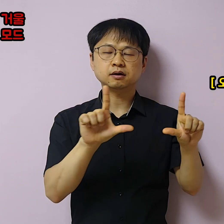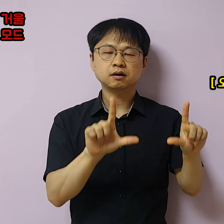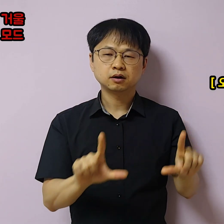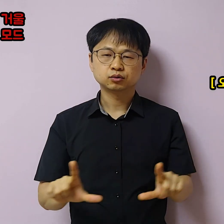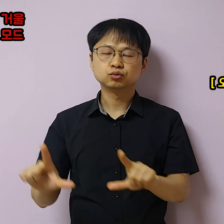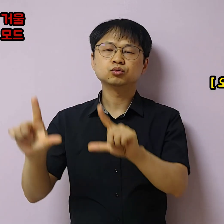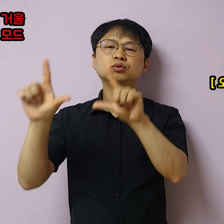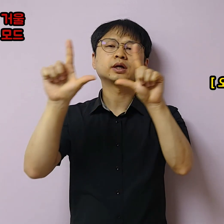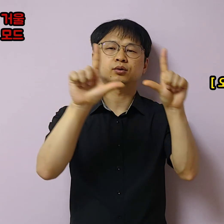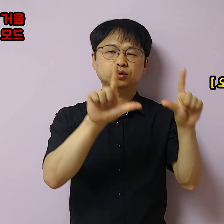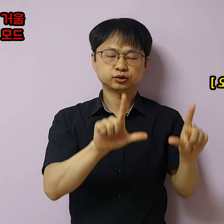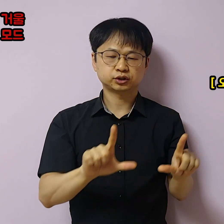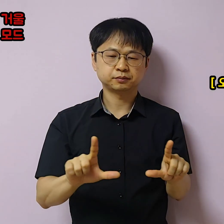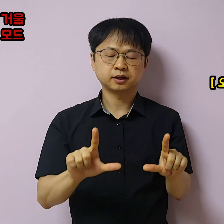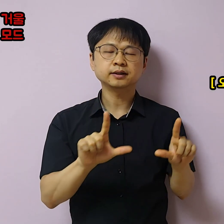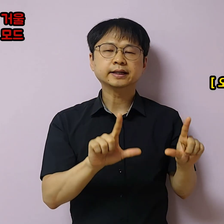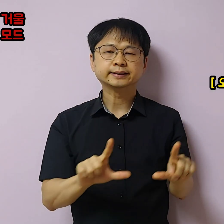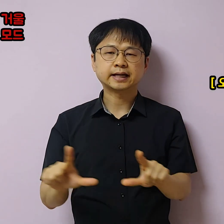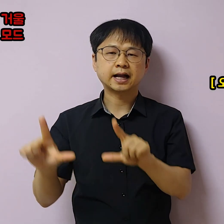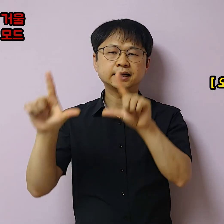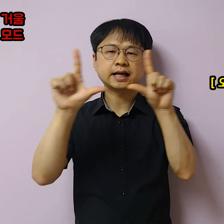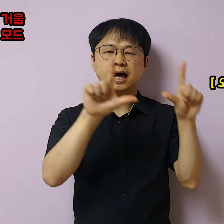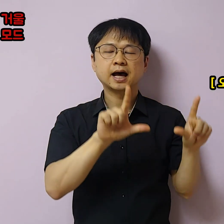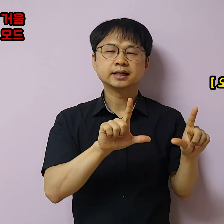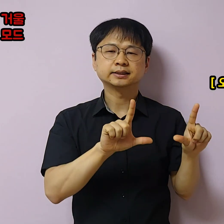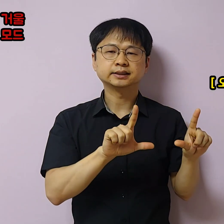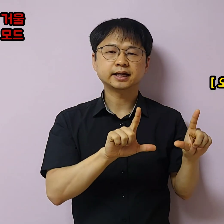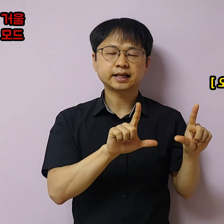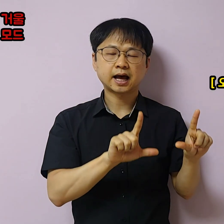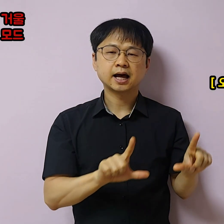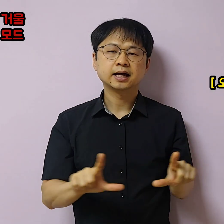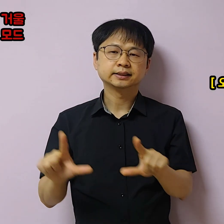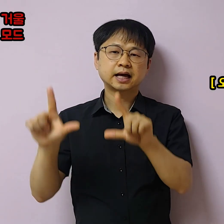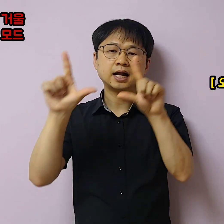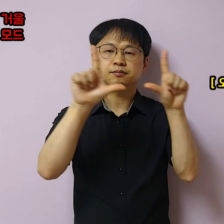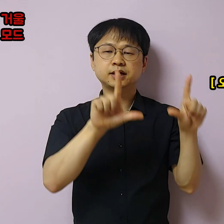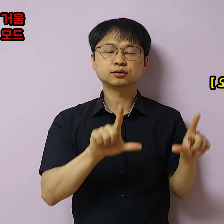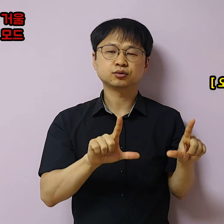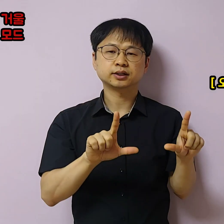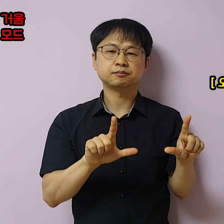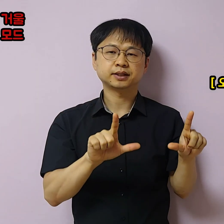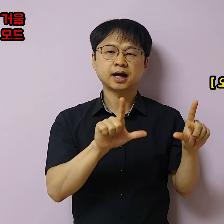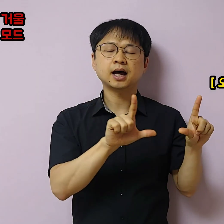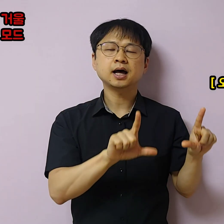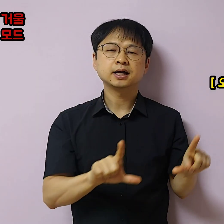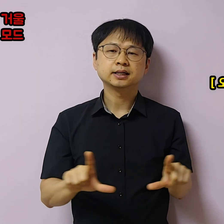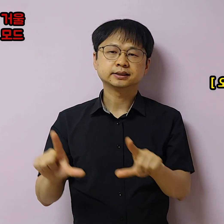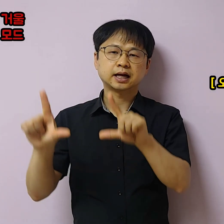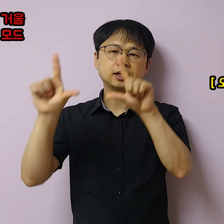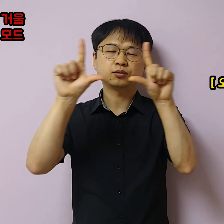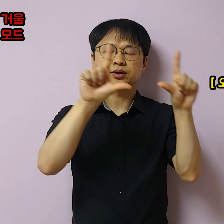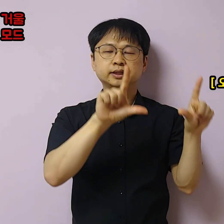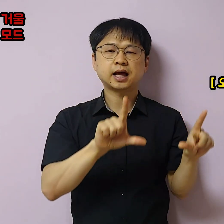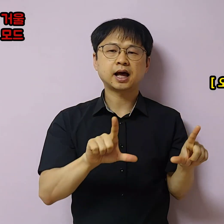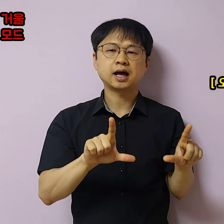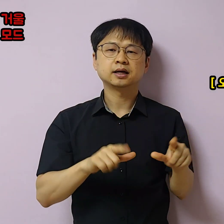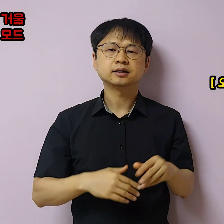펴서 둥글게 돌려주시면 살다, 지내다, 삶이라는 수어가 됩니다. 살고 있다,